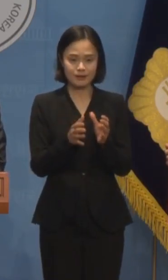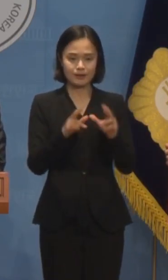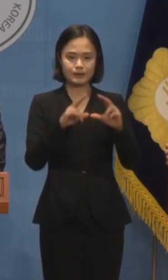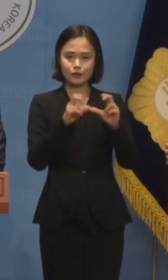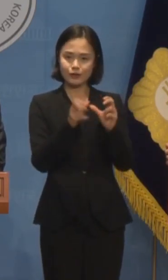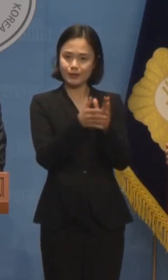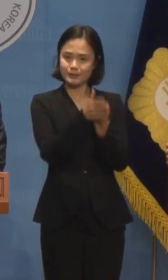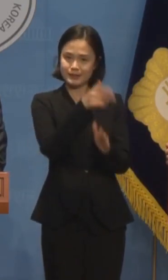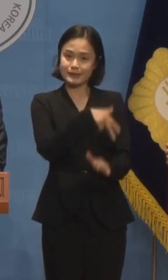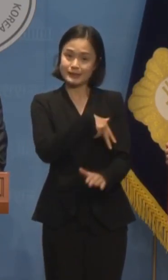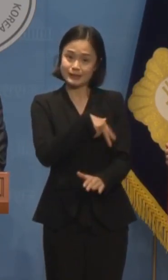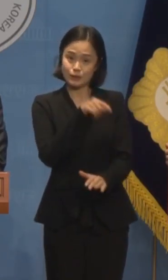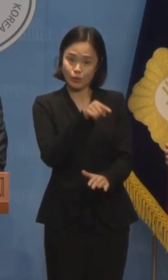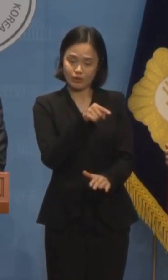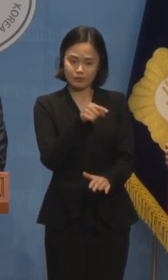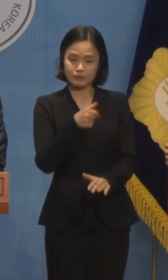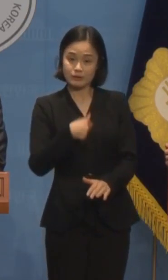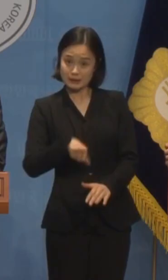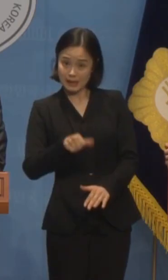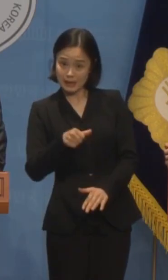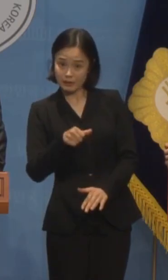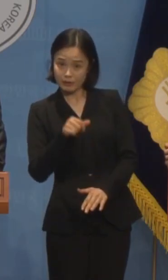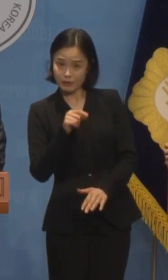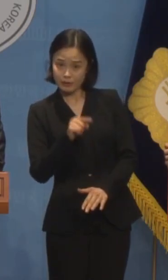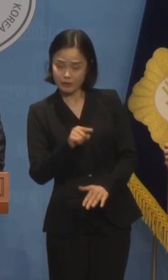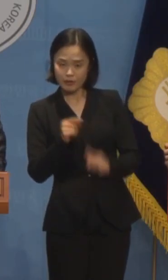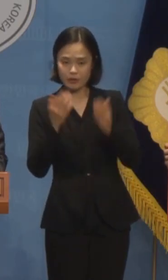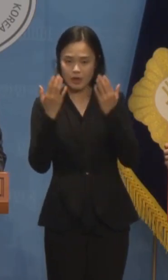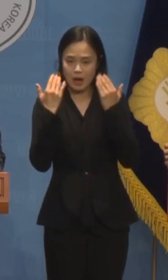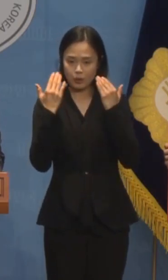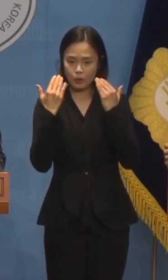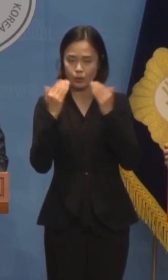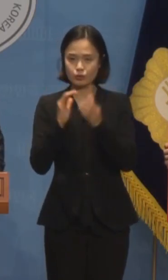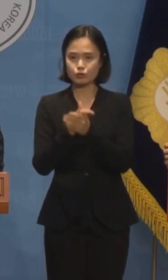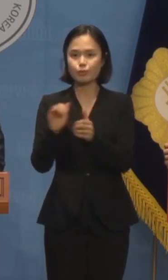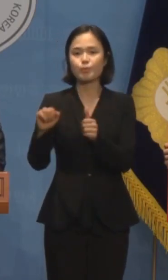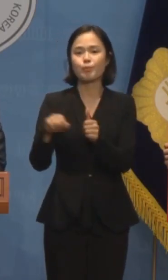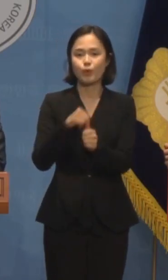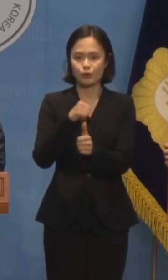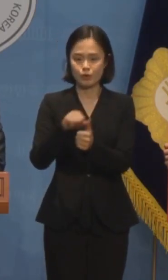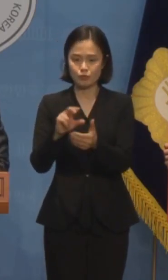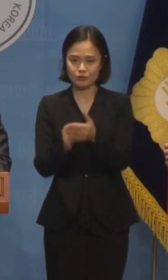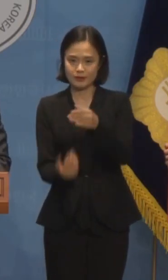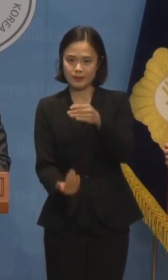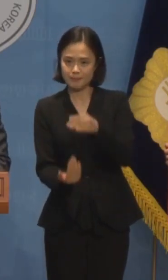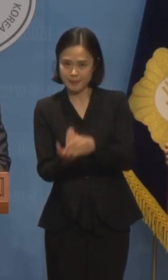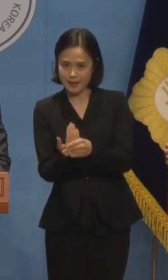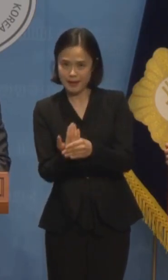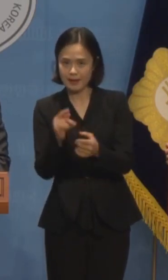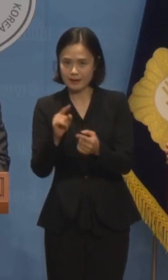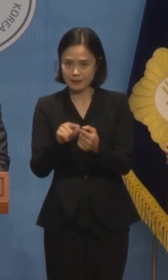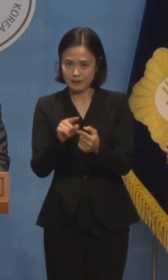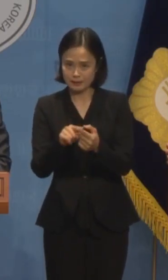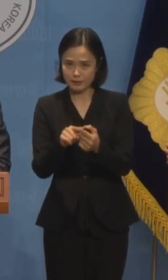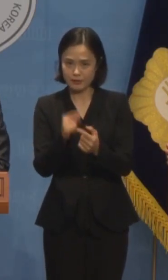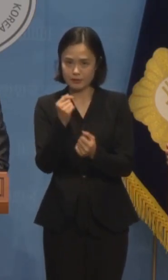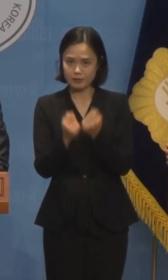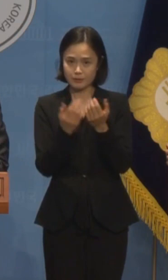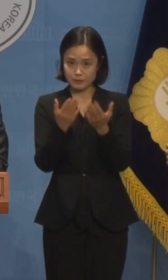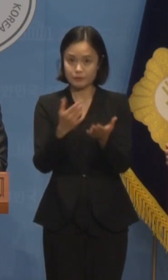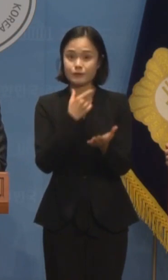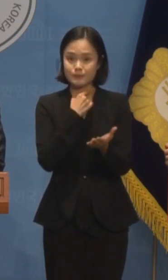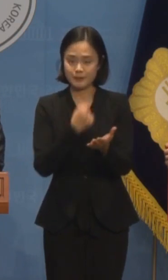국민의힘에서 입장을 촉구해야 한다라는 촉구 기자회견을 위해서 오늘 이 자리에